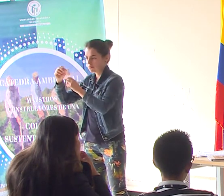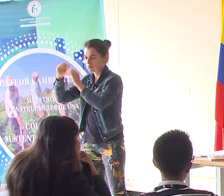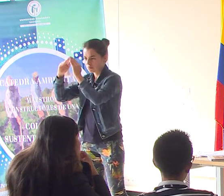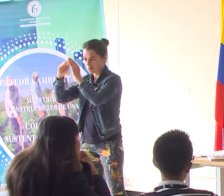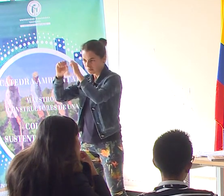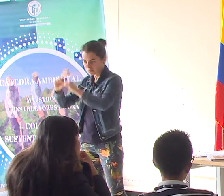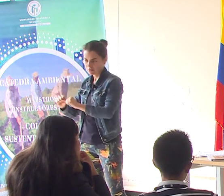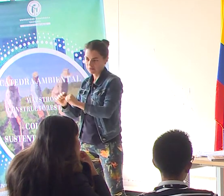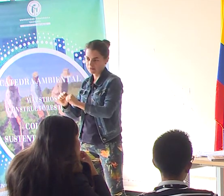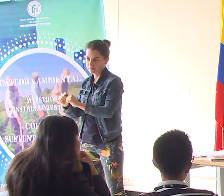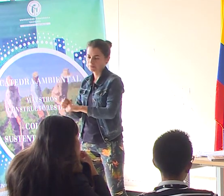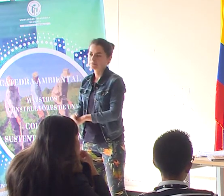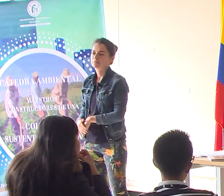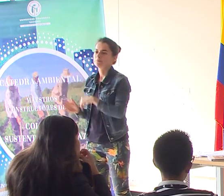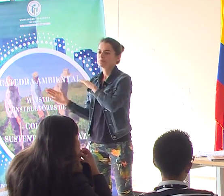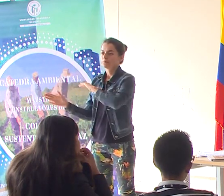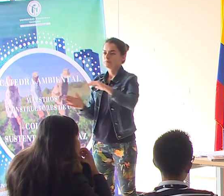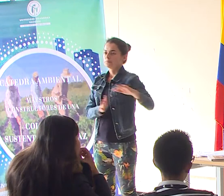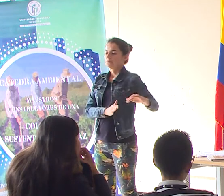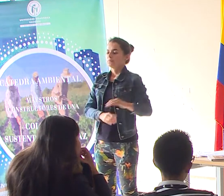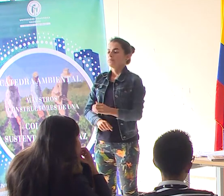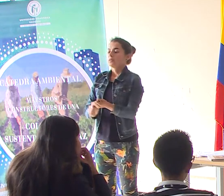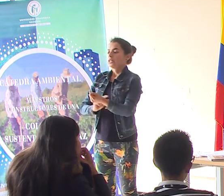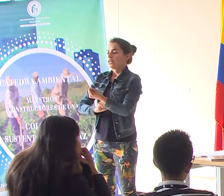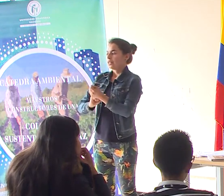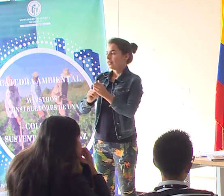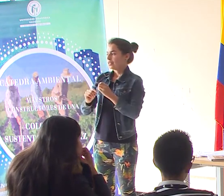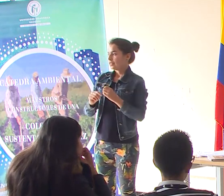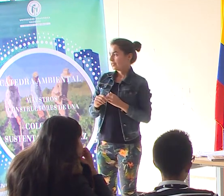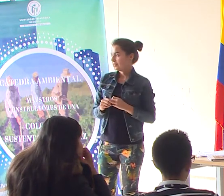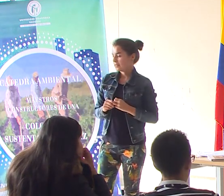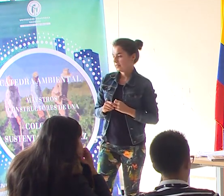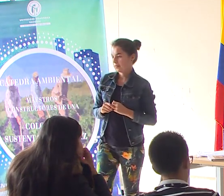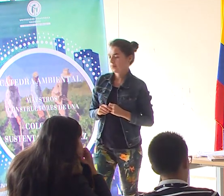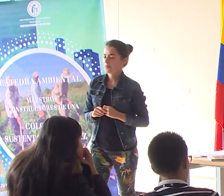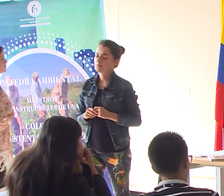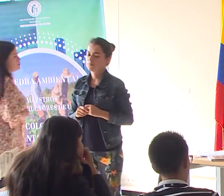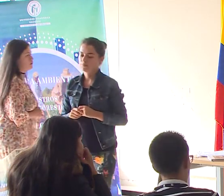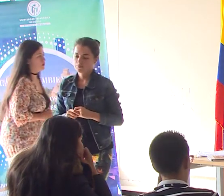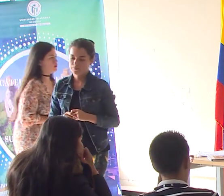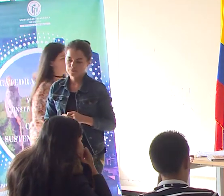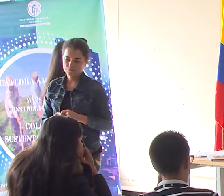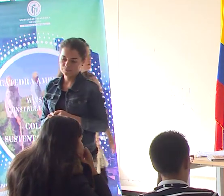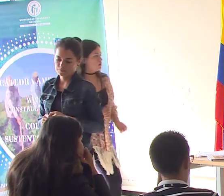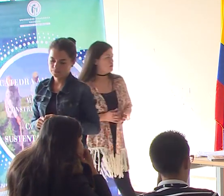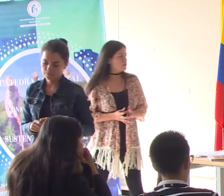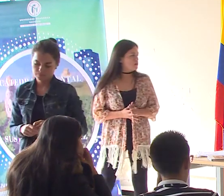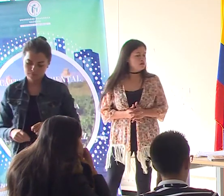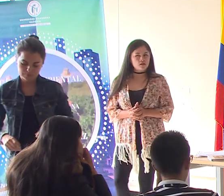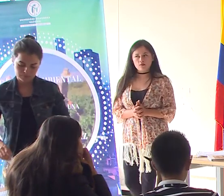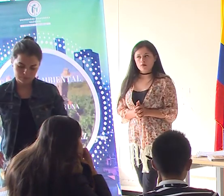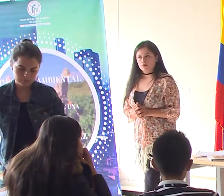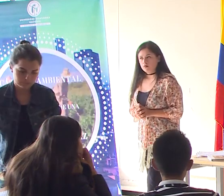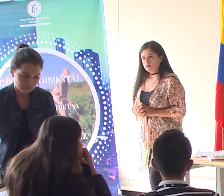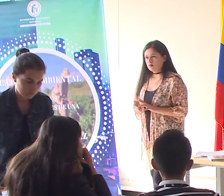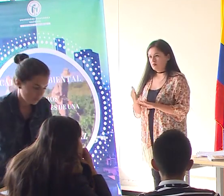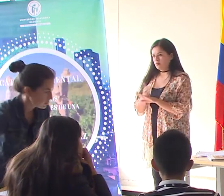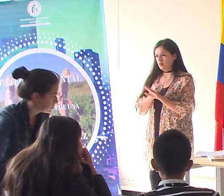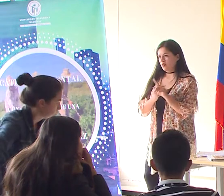y frente al tema de racismo ambiental es básicamente un concepto asociado a